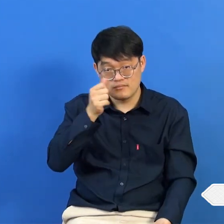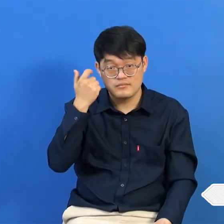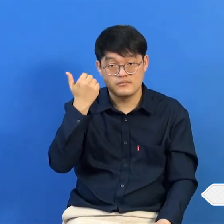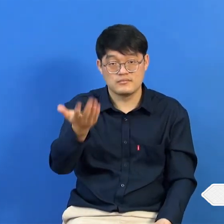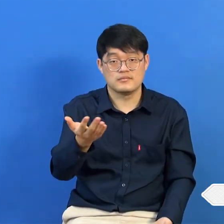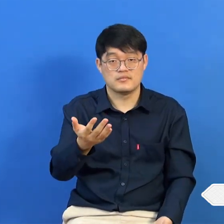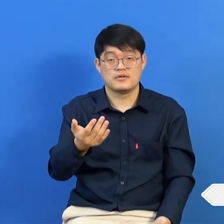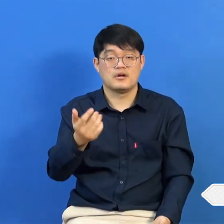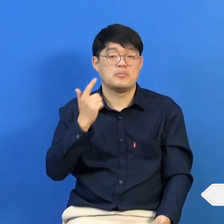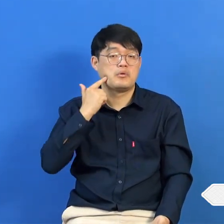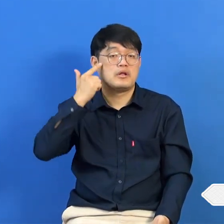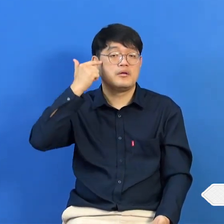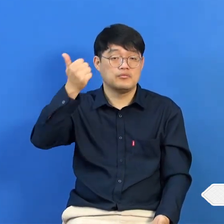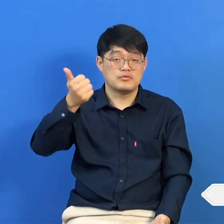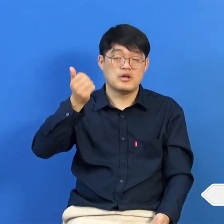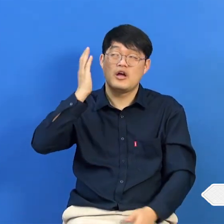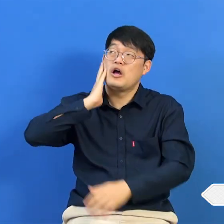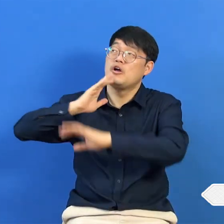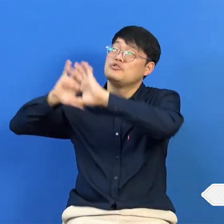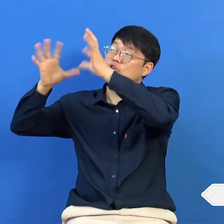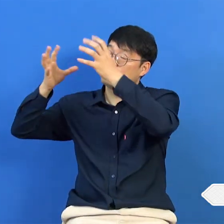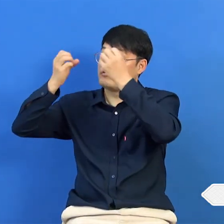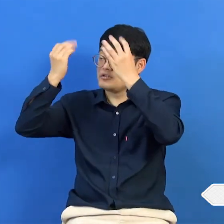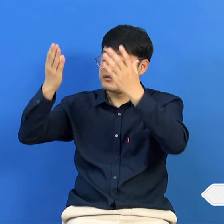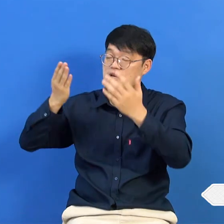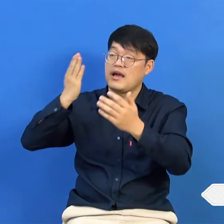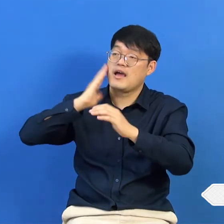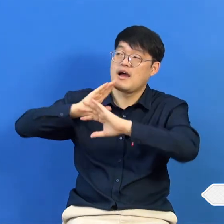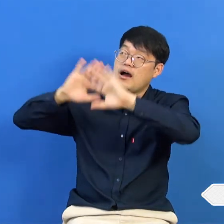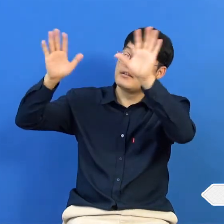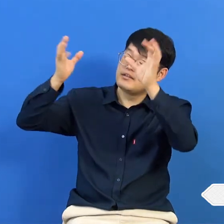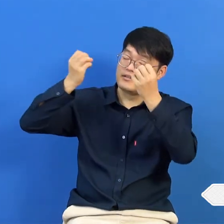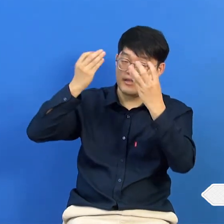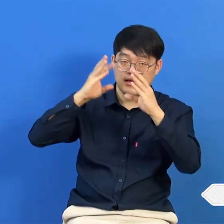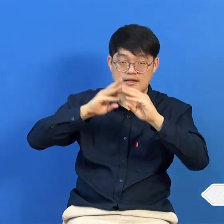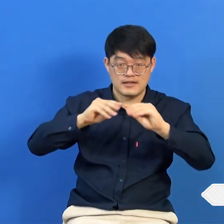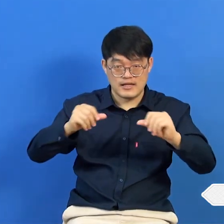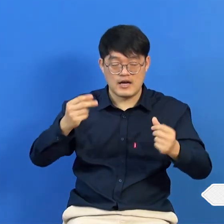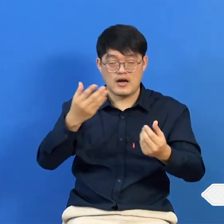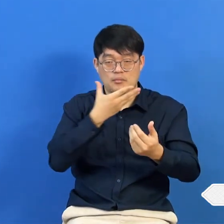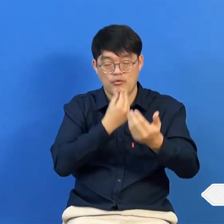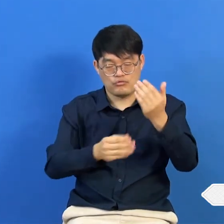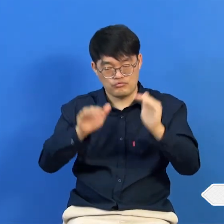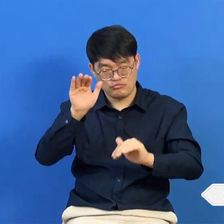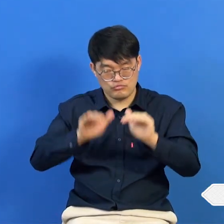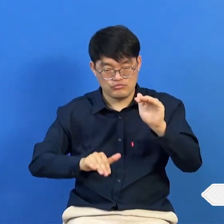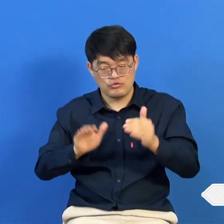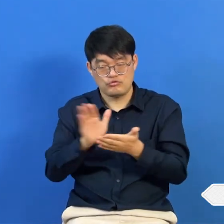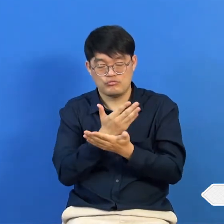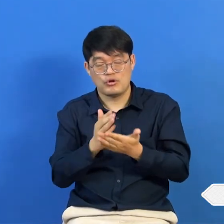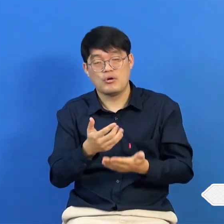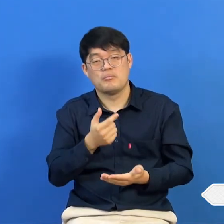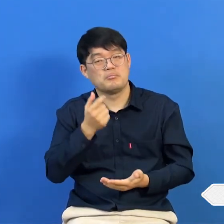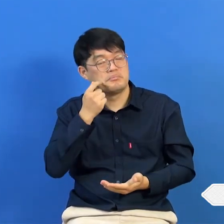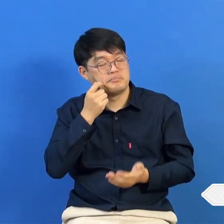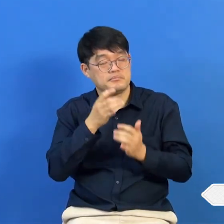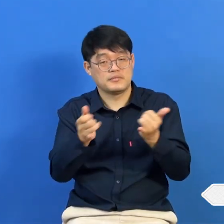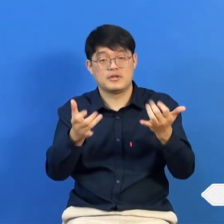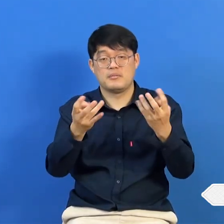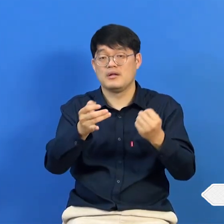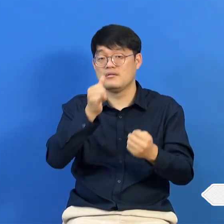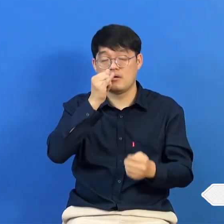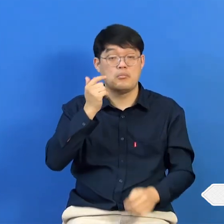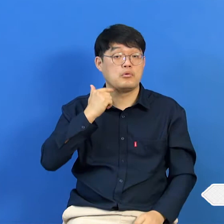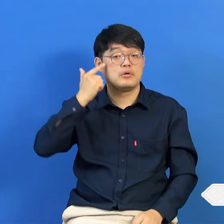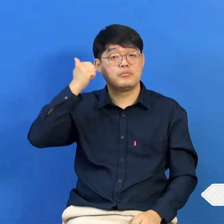새하늘 새 땅의 복을 잘 구별을 못하는 분들이 많습니다. 새하늘 새 땅의 복을 잘 모른다는 뜻이죠.